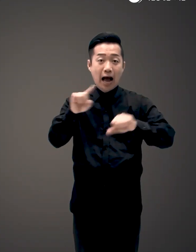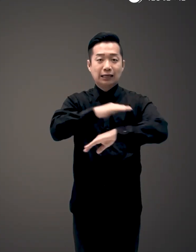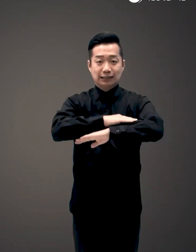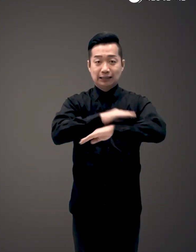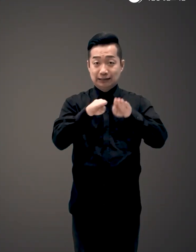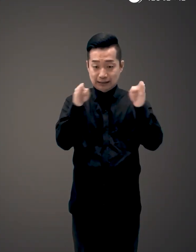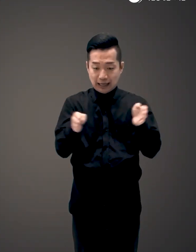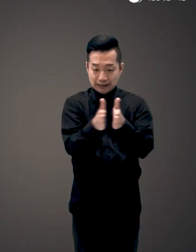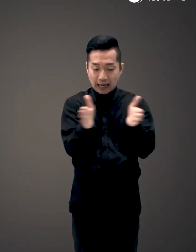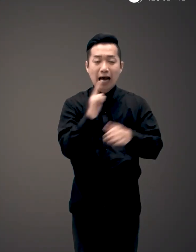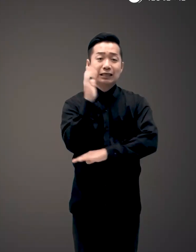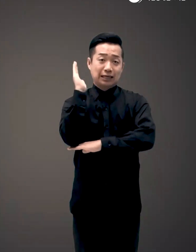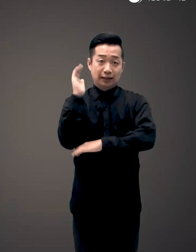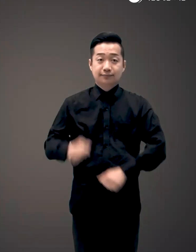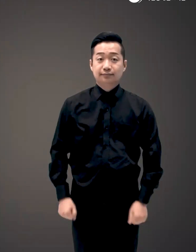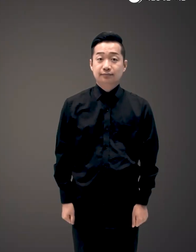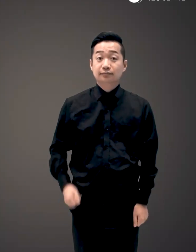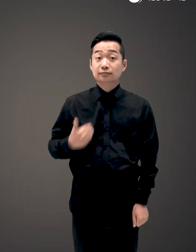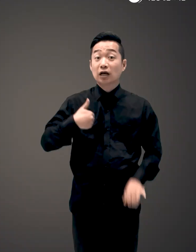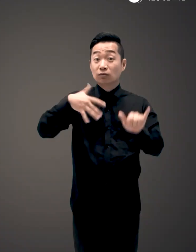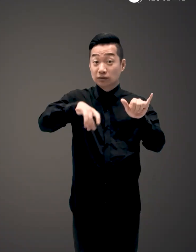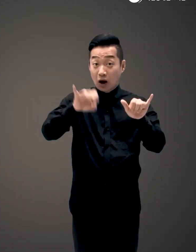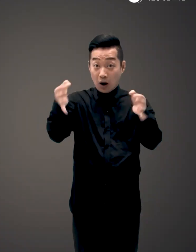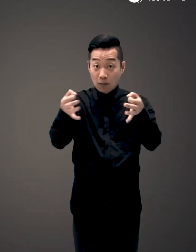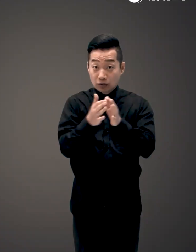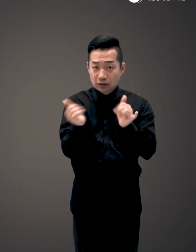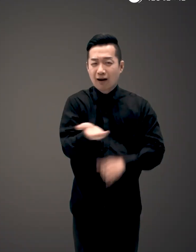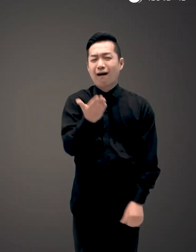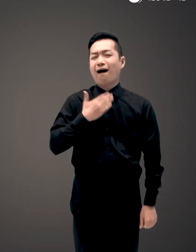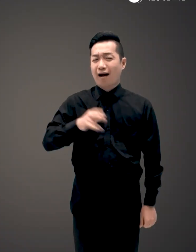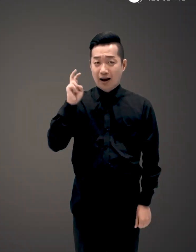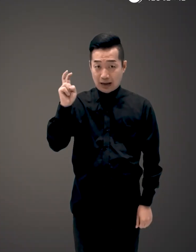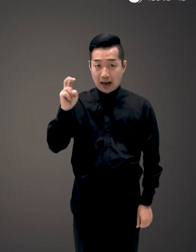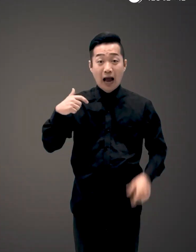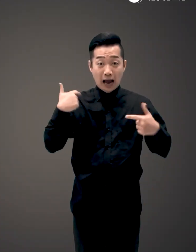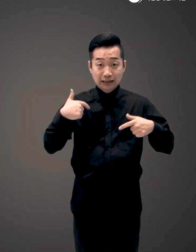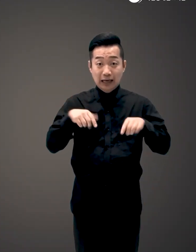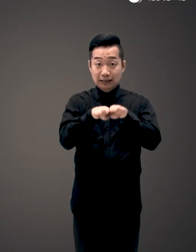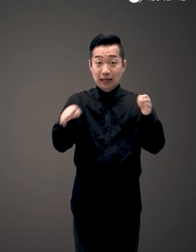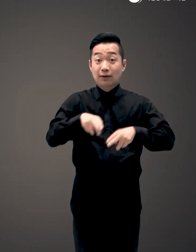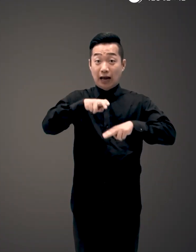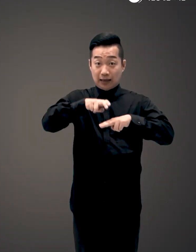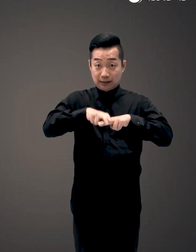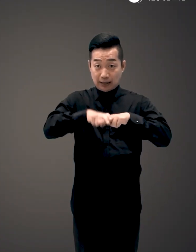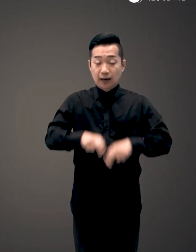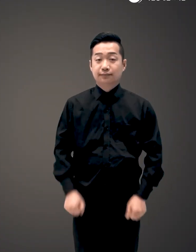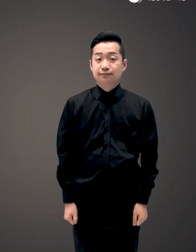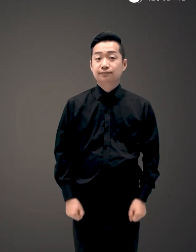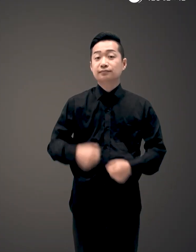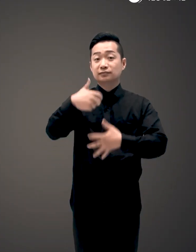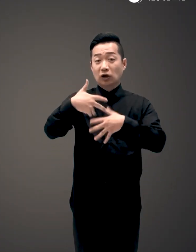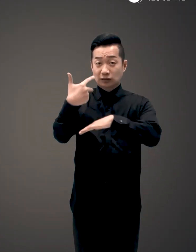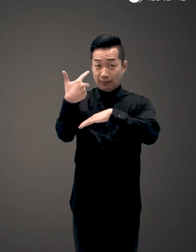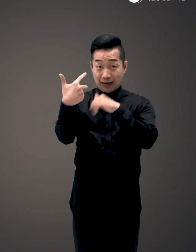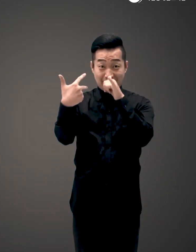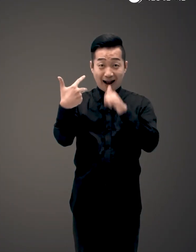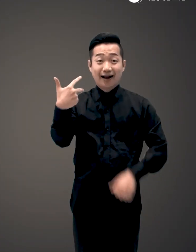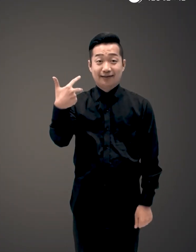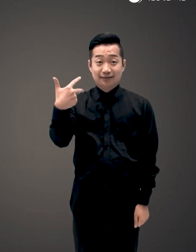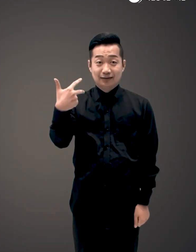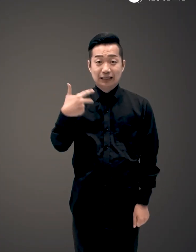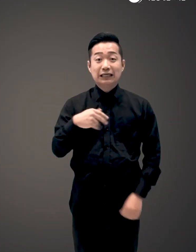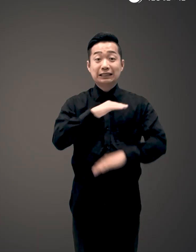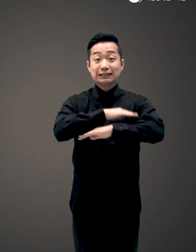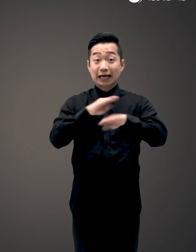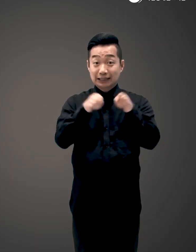시작된 이야기입니다. 저희 유튜브 초창기 때 보셨던 분은 아시겠지만 제가 항상 그 테이블에 앉아가지고 이제 영상을